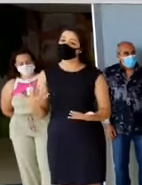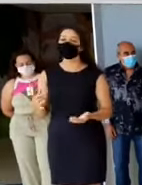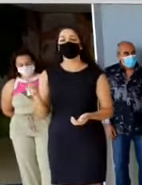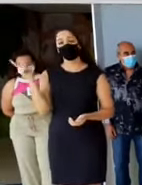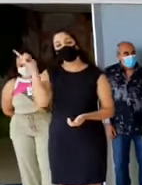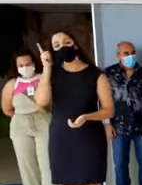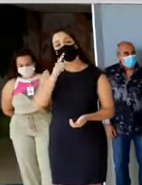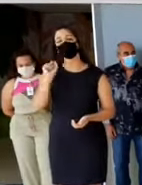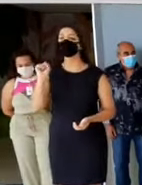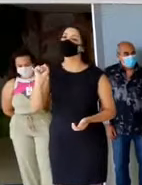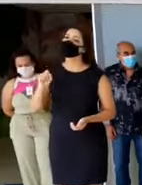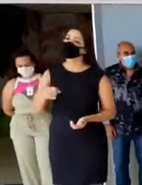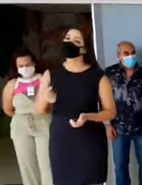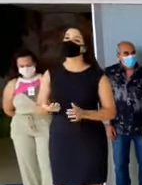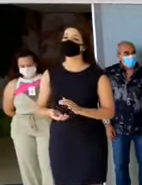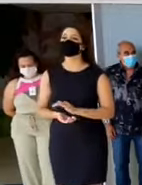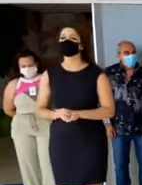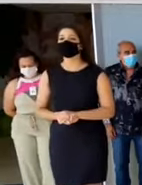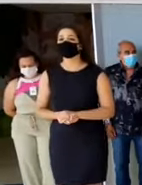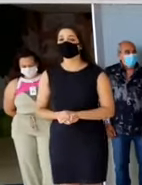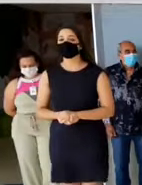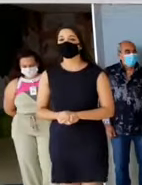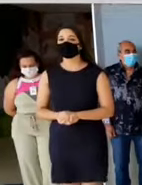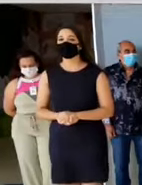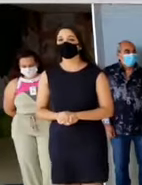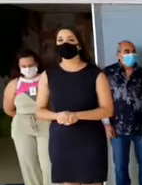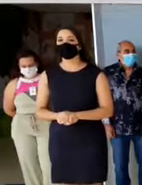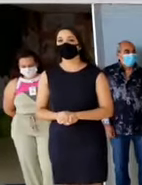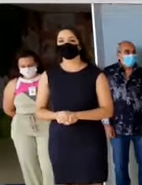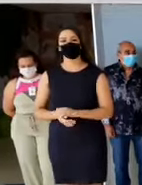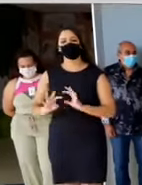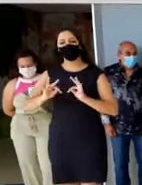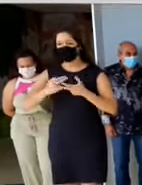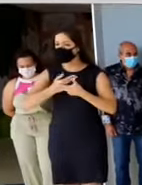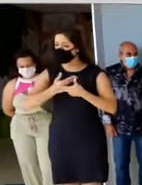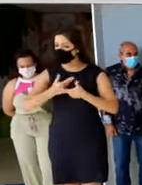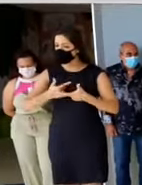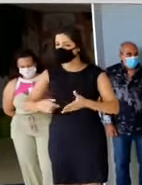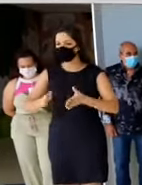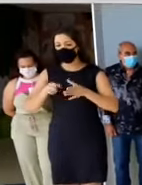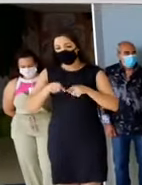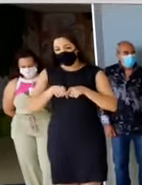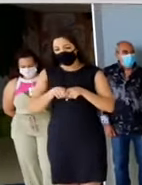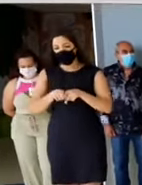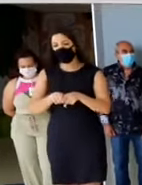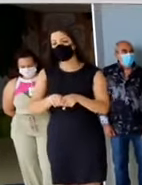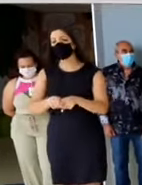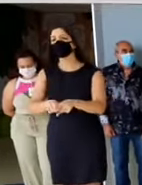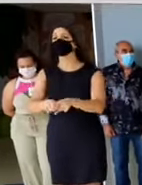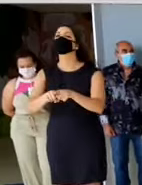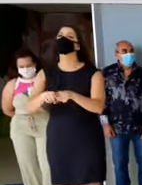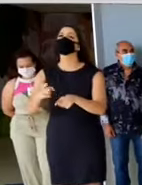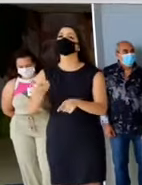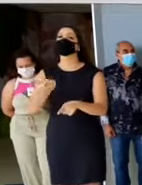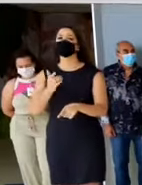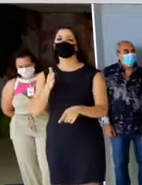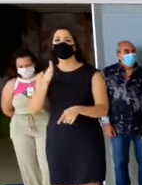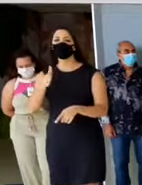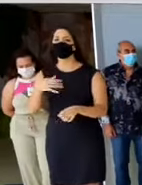feito, senhores promotores. Toda a recomendação seguimos, entramos na